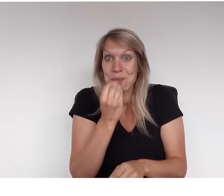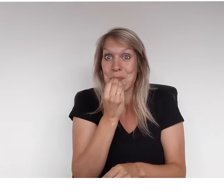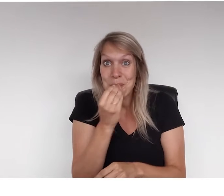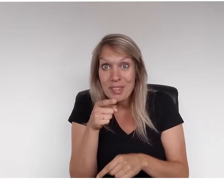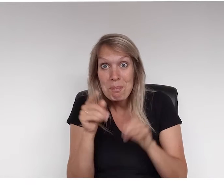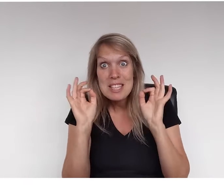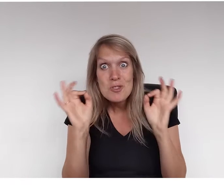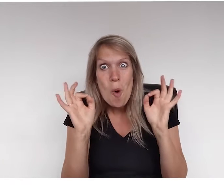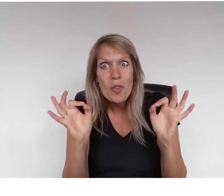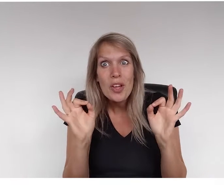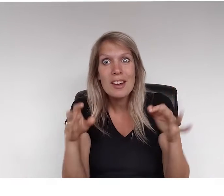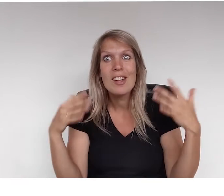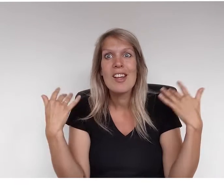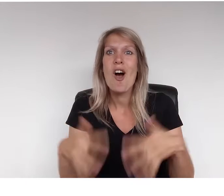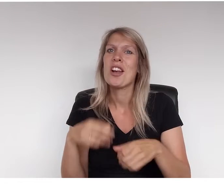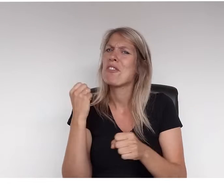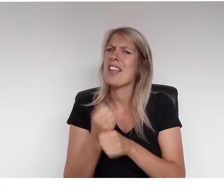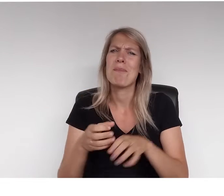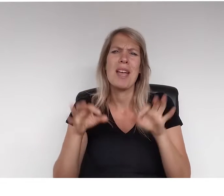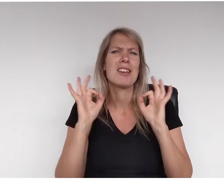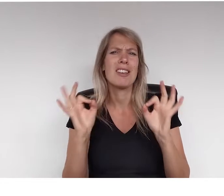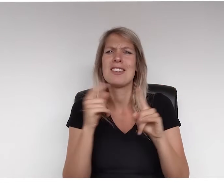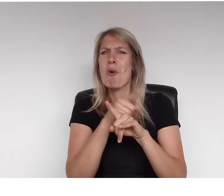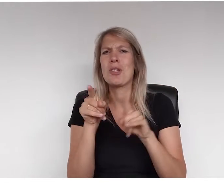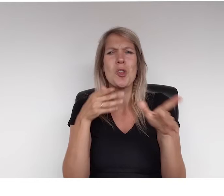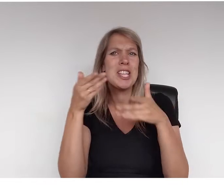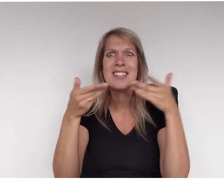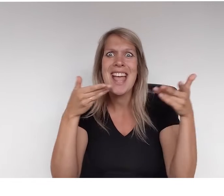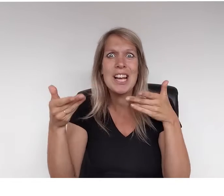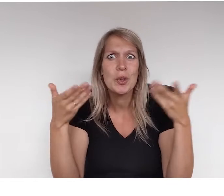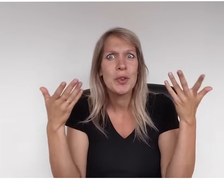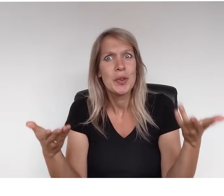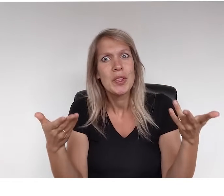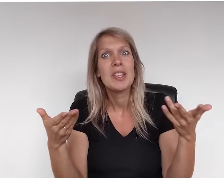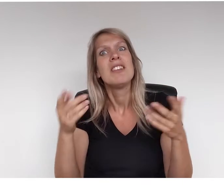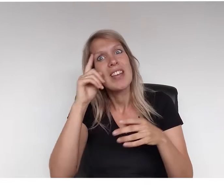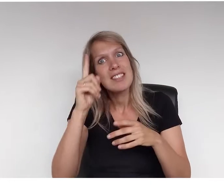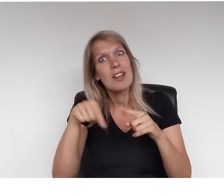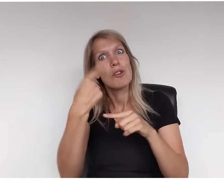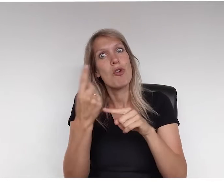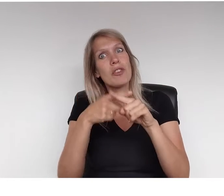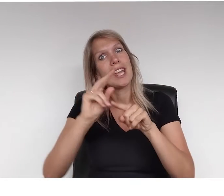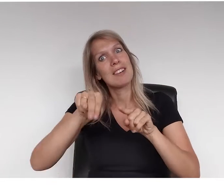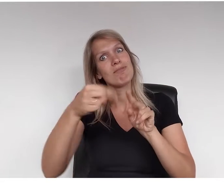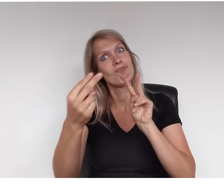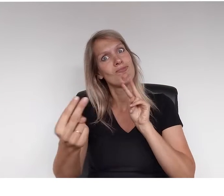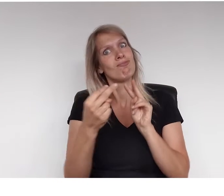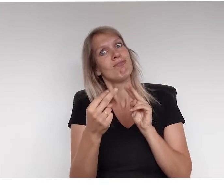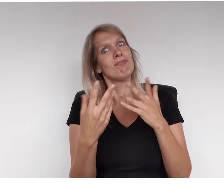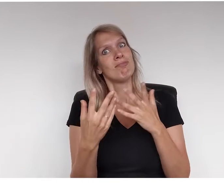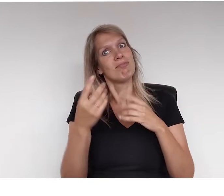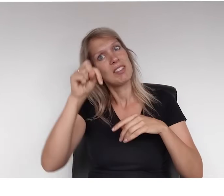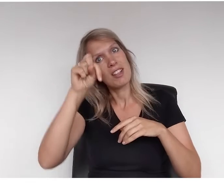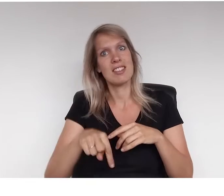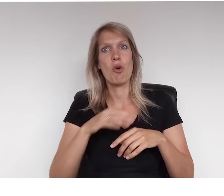Bijzonder, hè? Oh, dit was zo megastisch om met jullie te delen. Weet je, we zien elkaar weer de volgende keer. Dit was het voor vandaag.